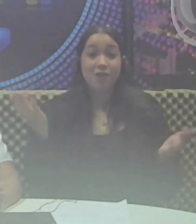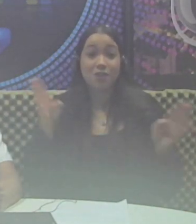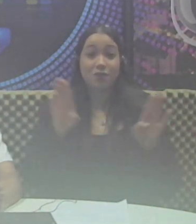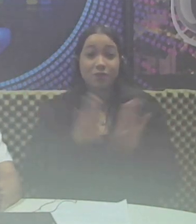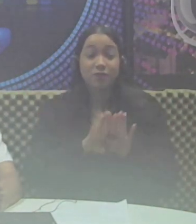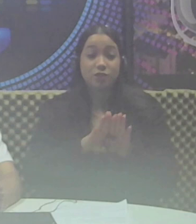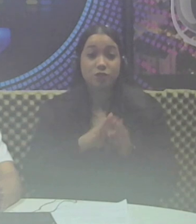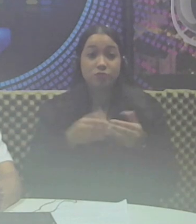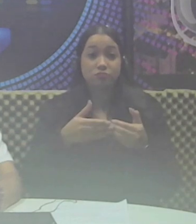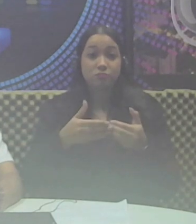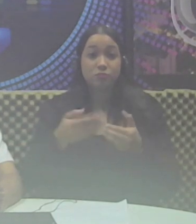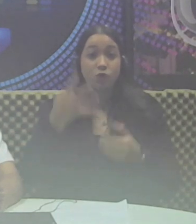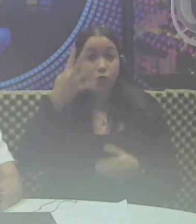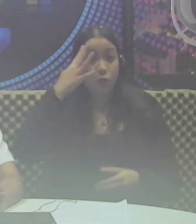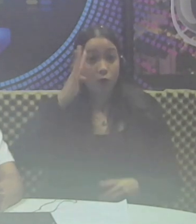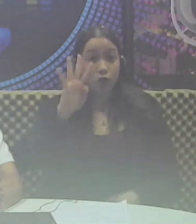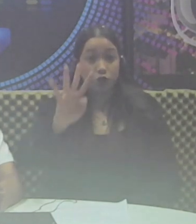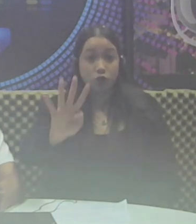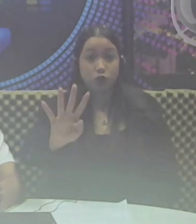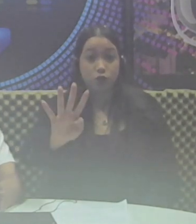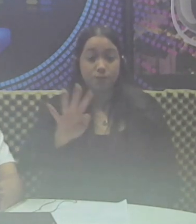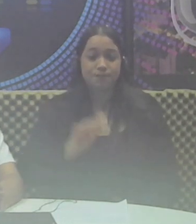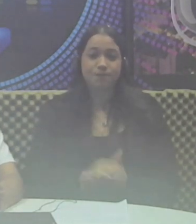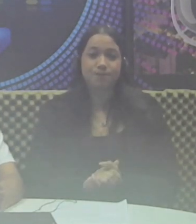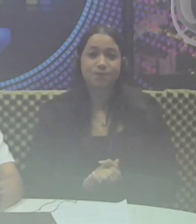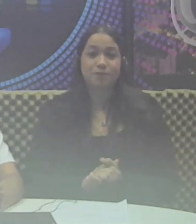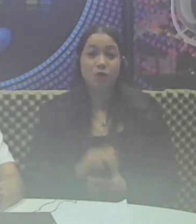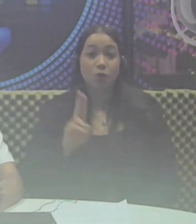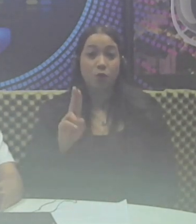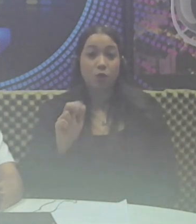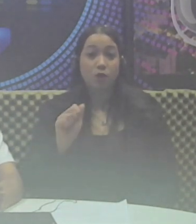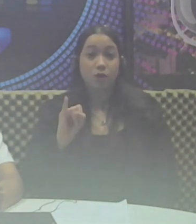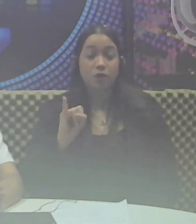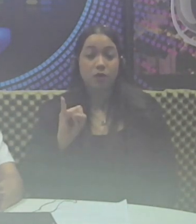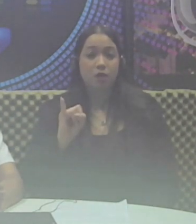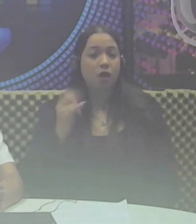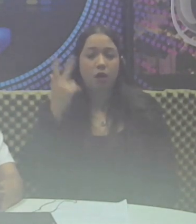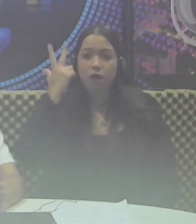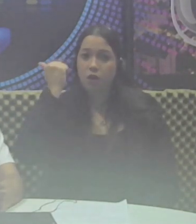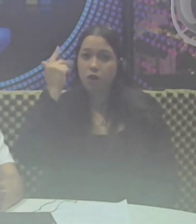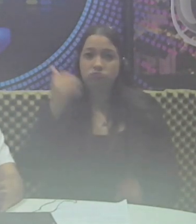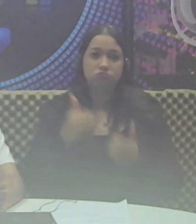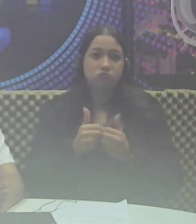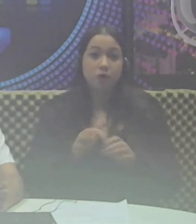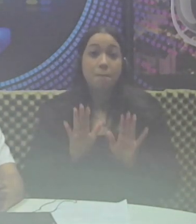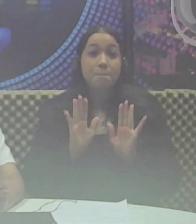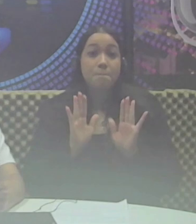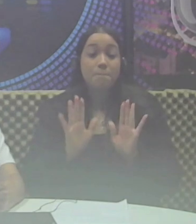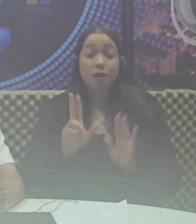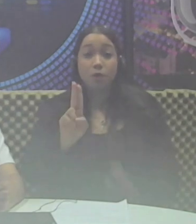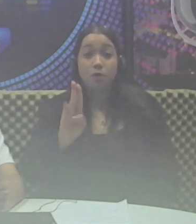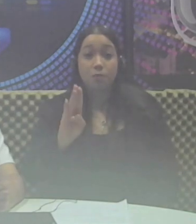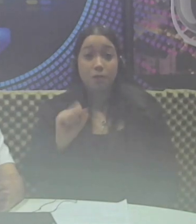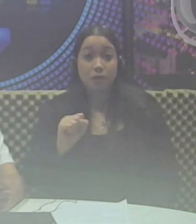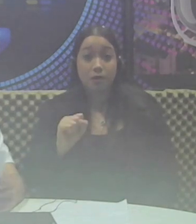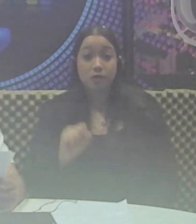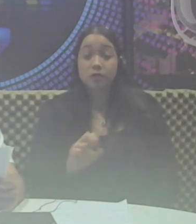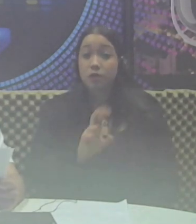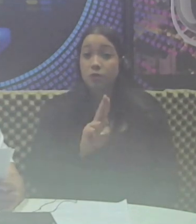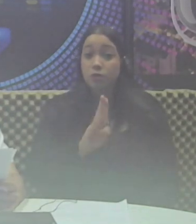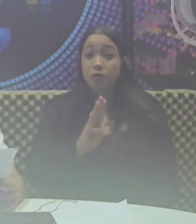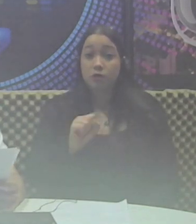nos próximos 4 dias. As UAIs atenderão normalmente, mas UBSs e